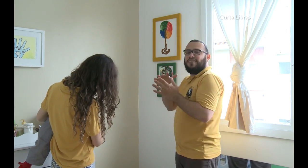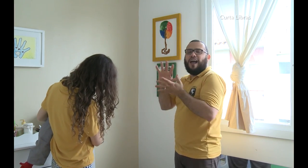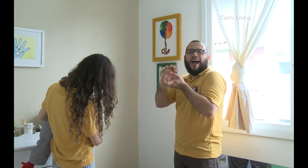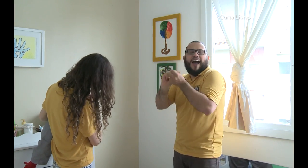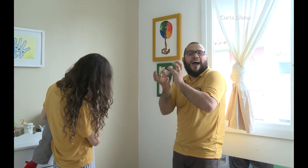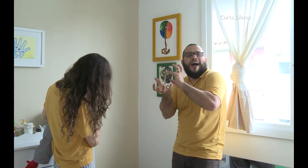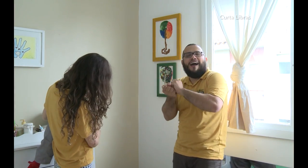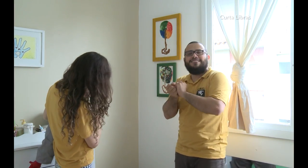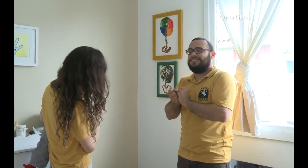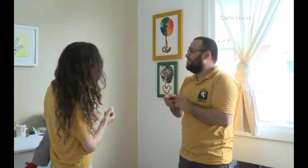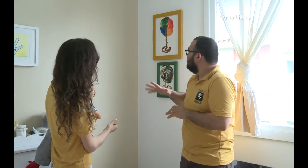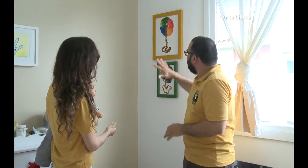É isso